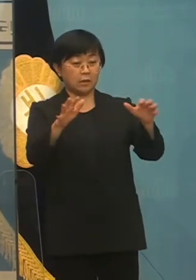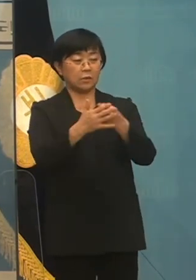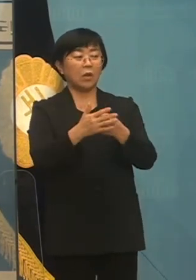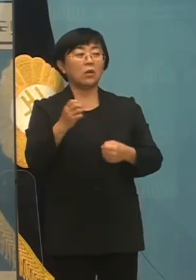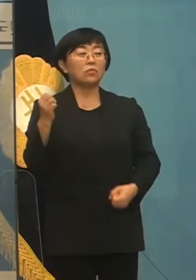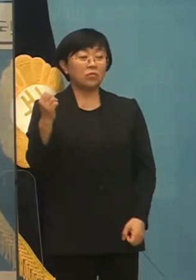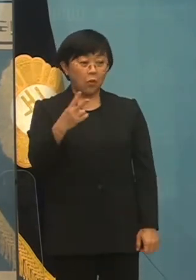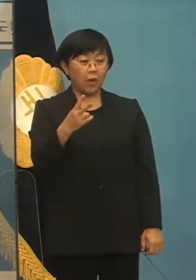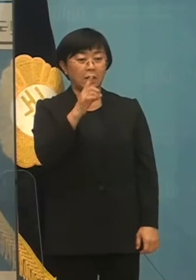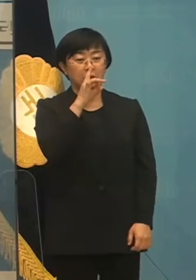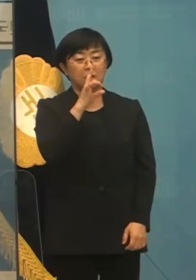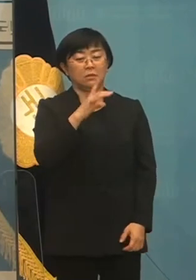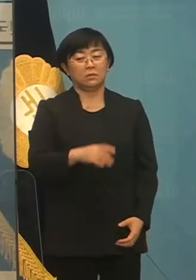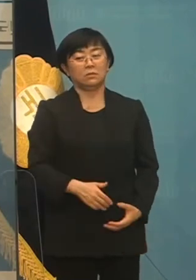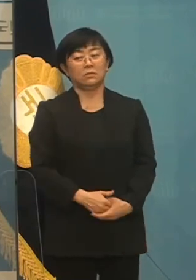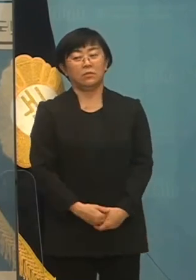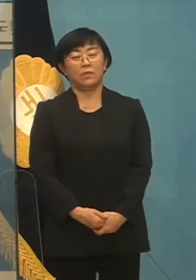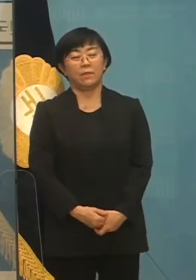될까 두렵습니다.